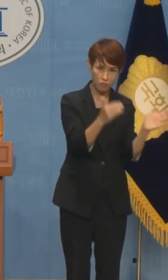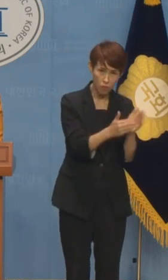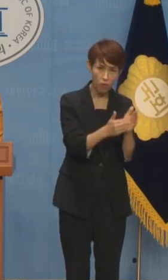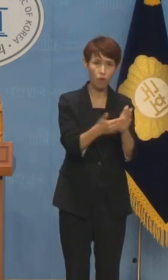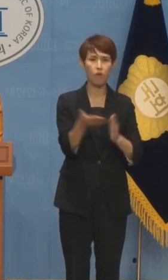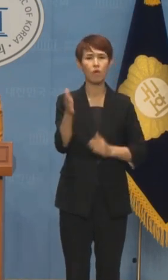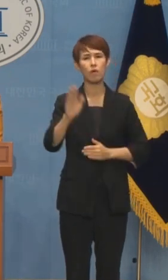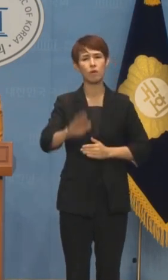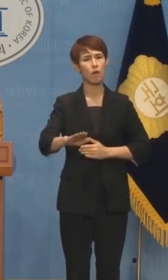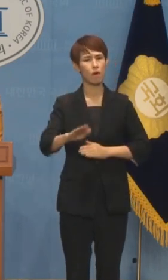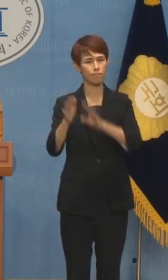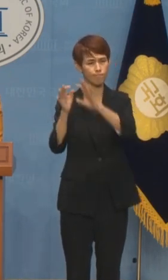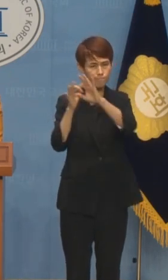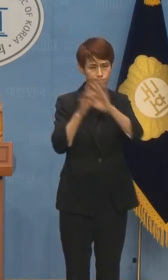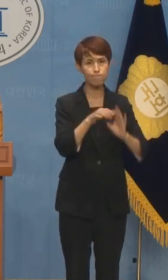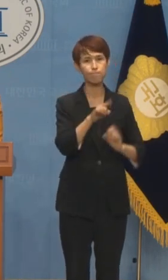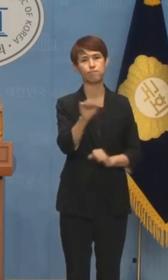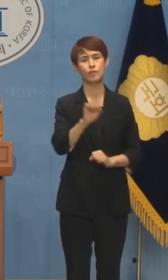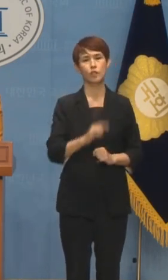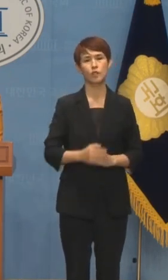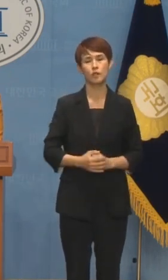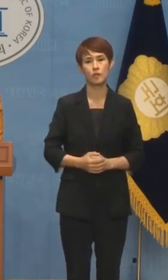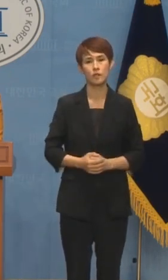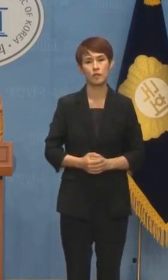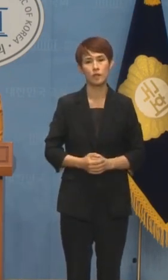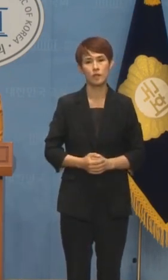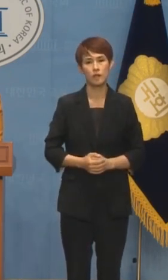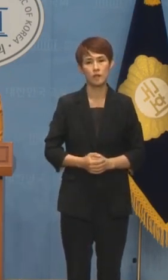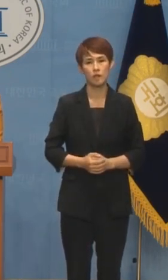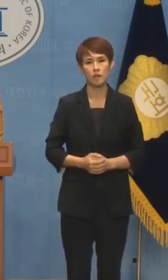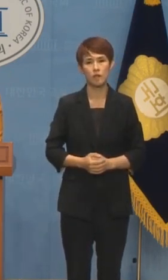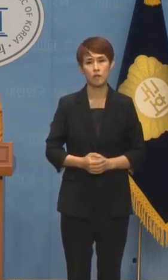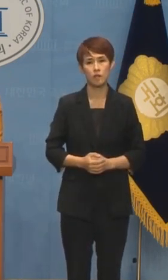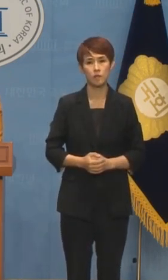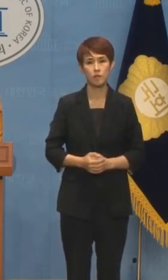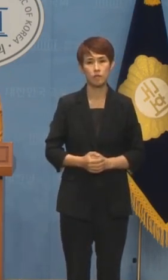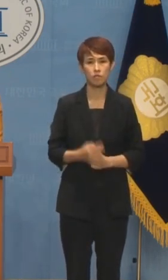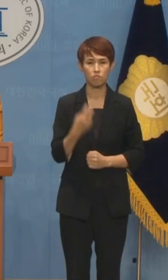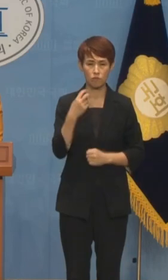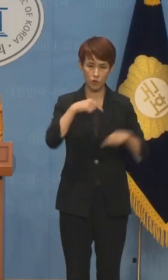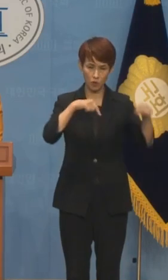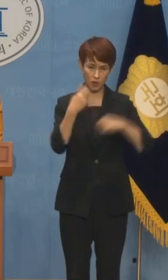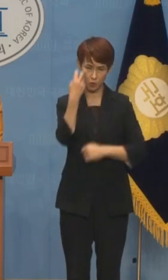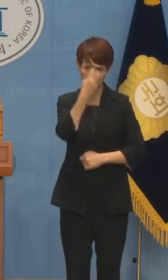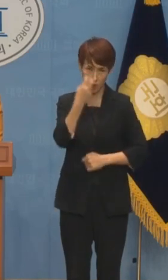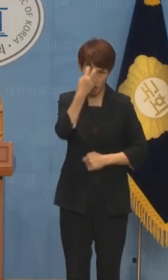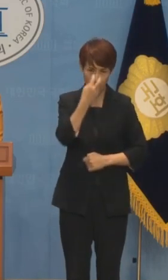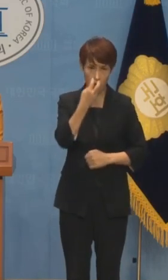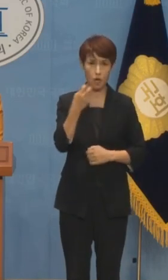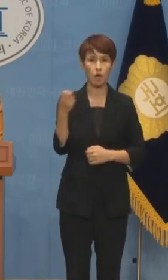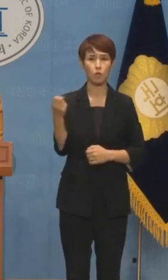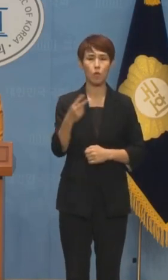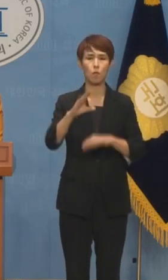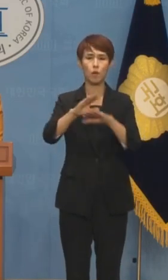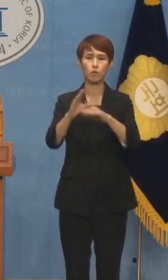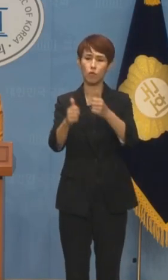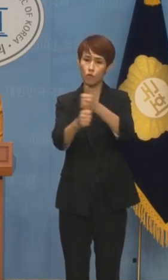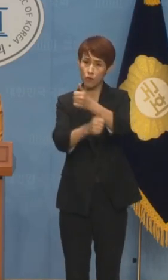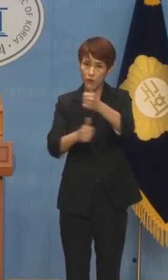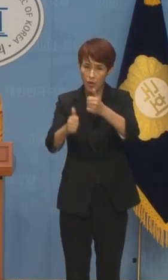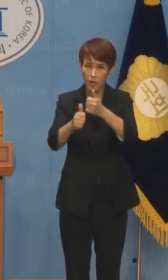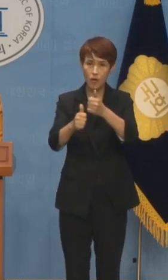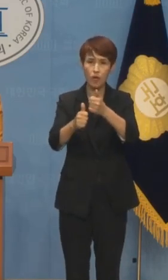조금도 멈추지 않고 있습니다. 권익위의 정치적 조사에 이어 방통위와 검찰을